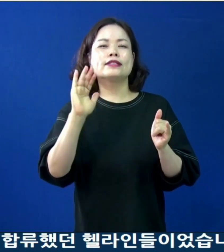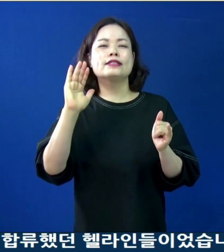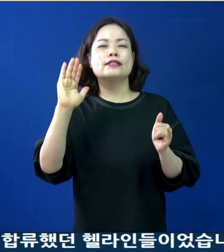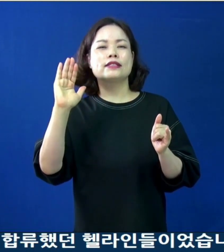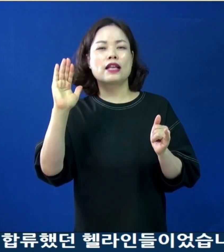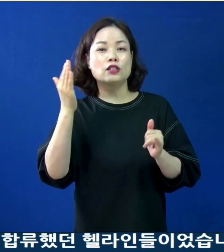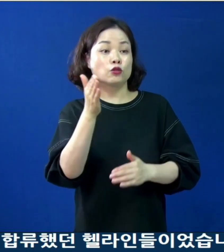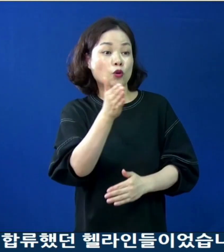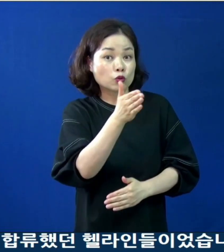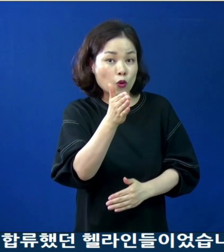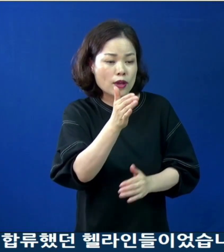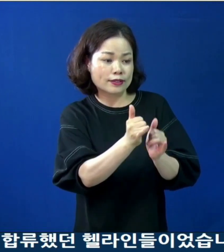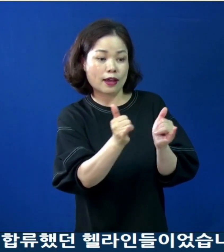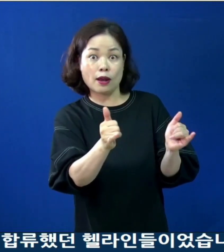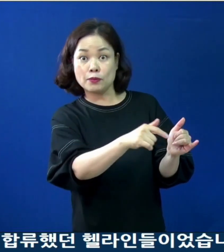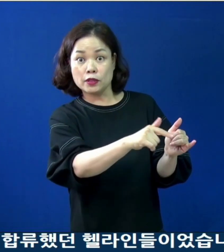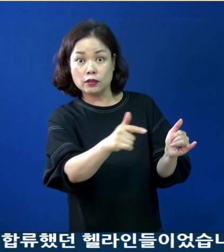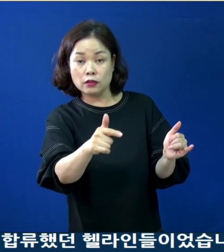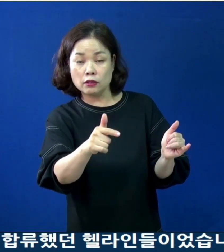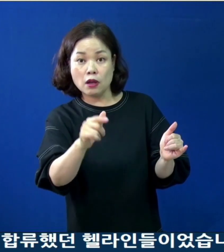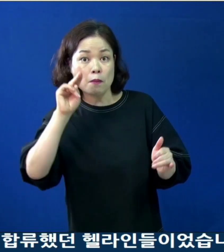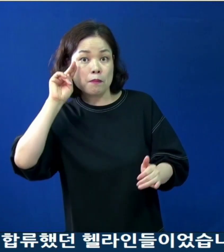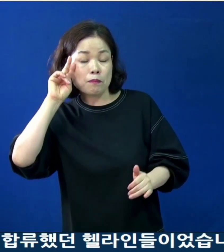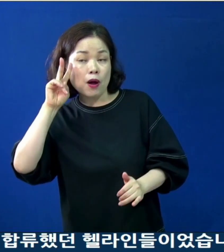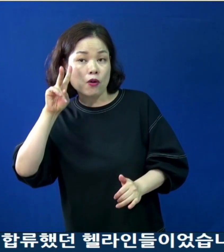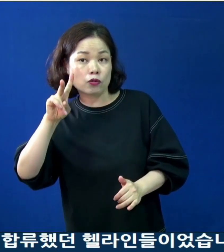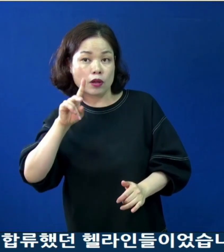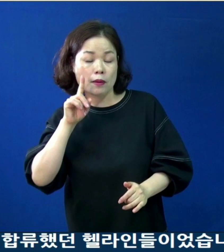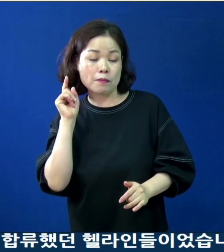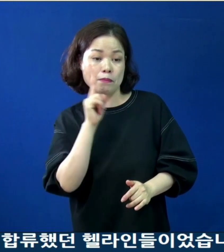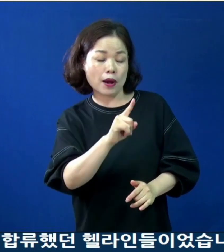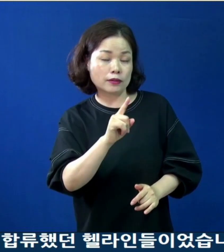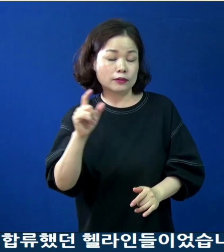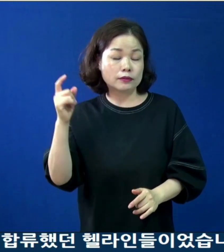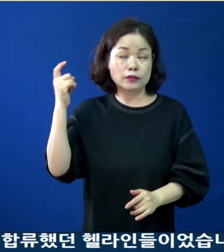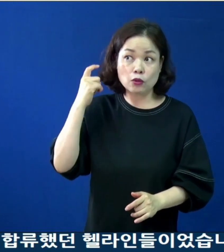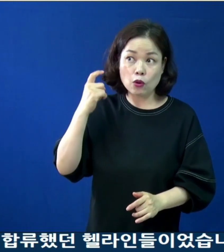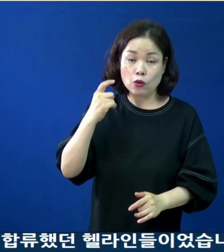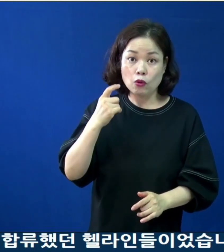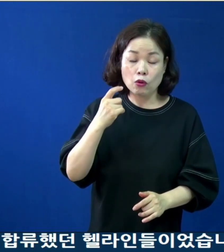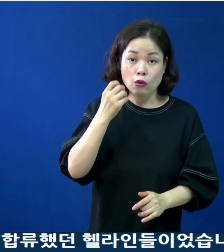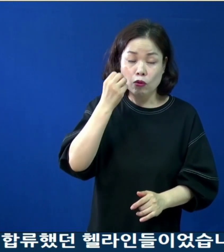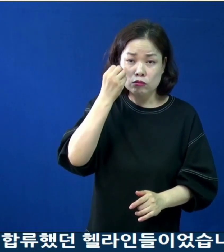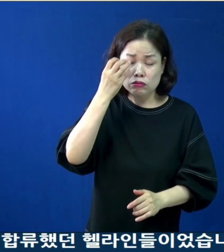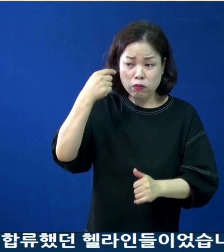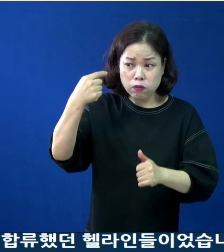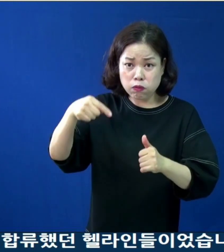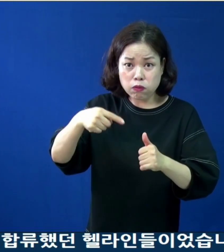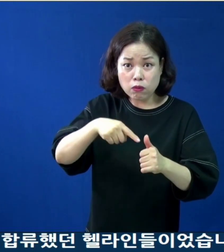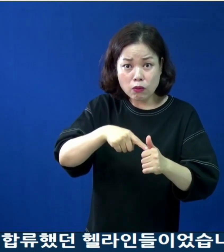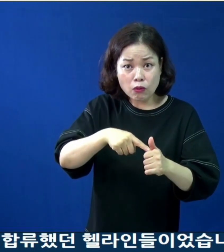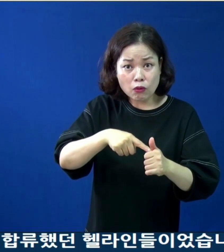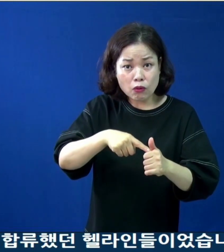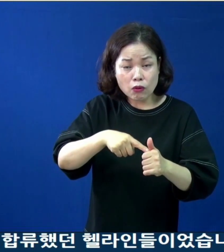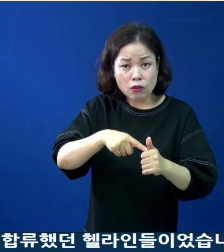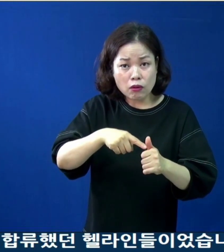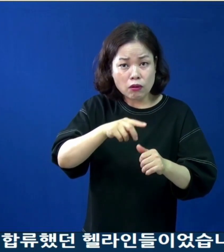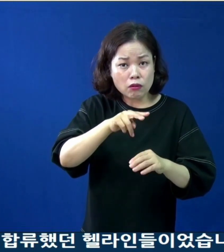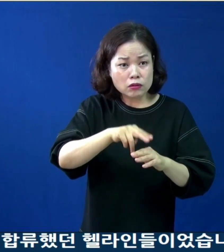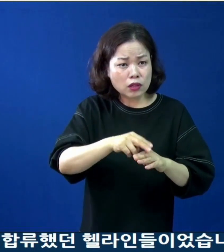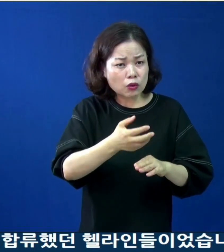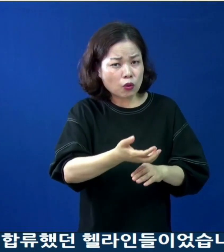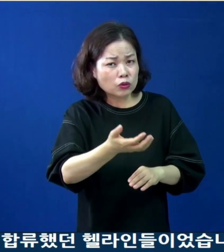만한 그런 사람들이 이 바울 말을 듣고 유대교가 아닌 이상한 가르침으로 이 자리를